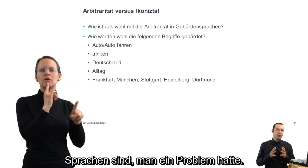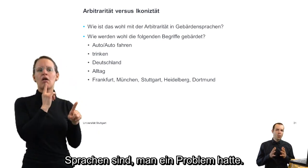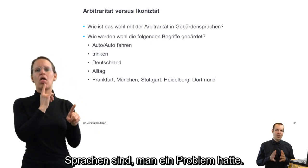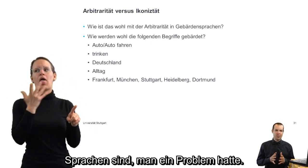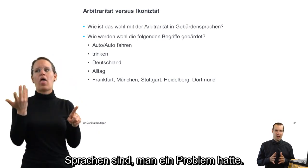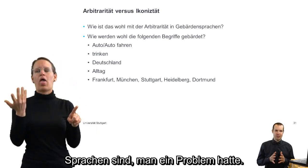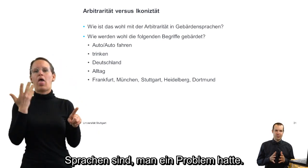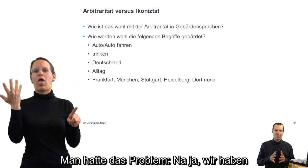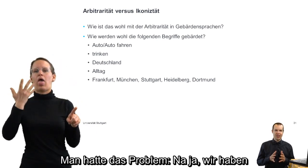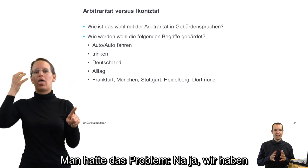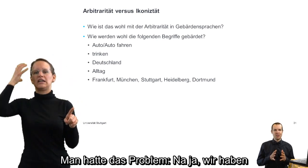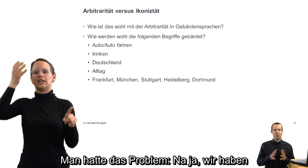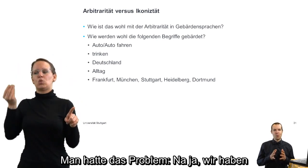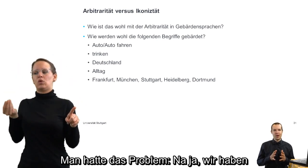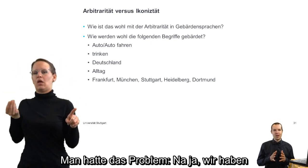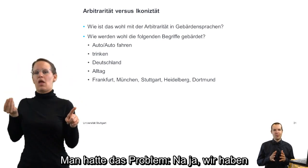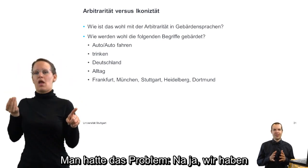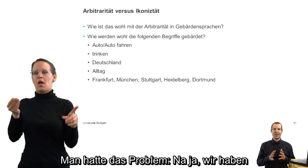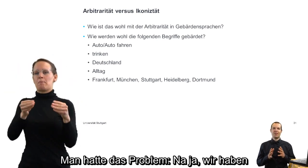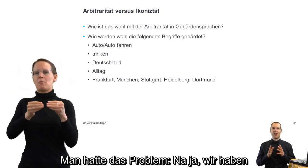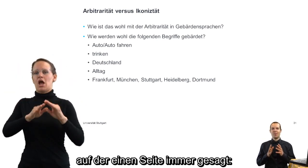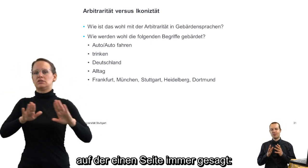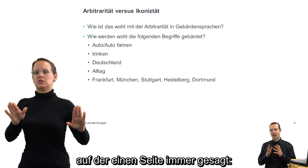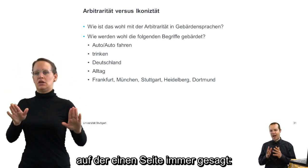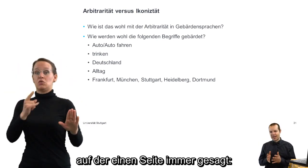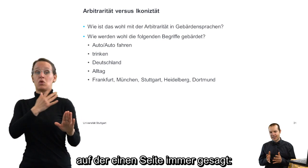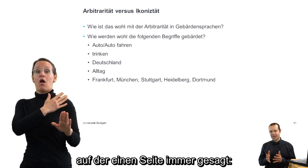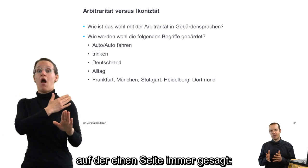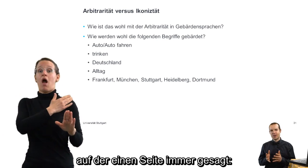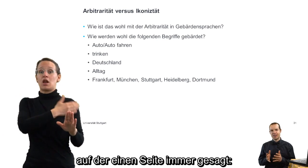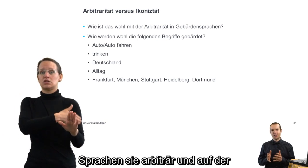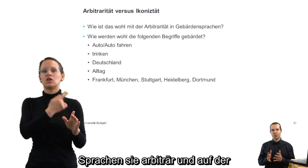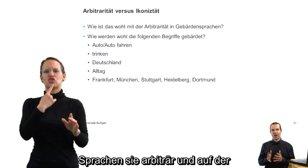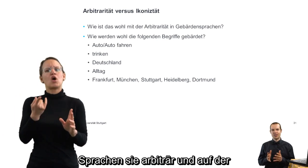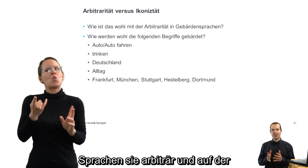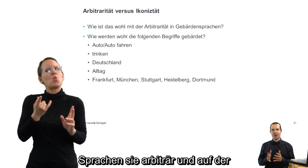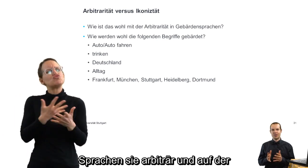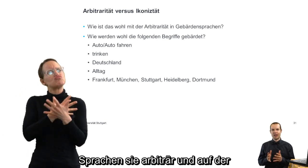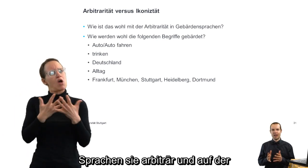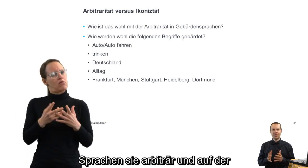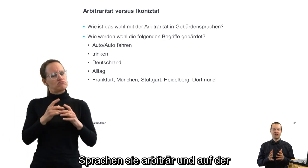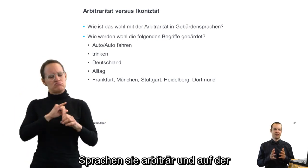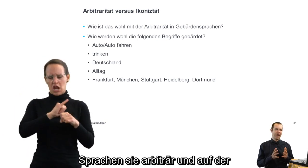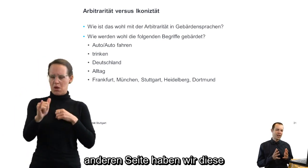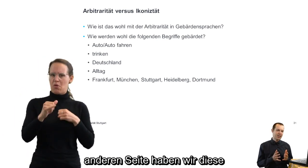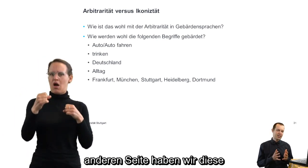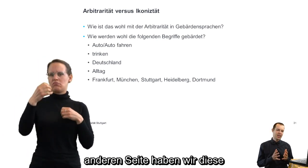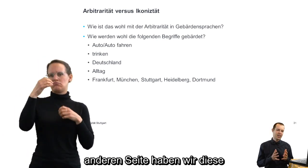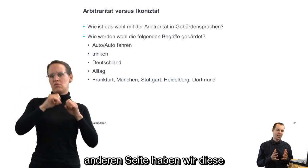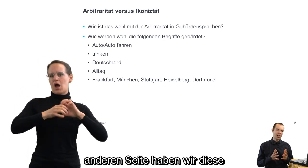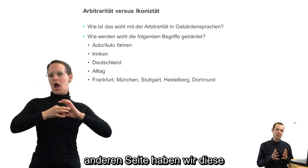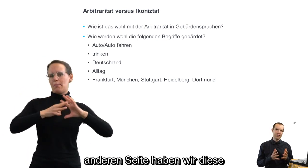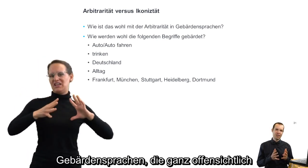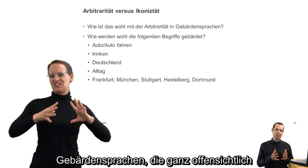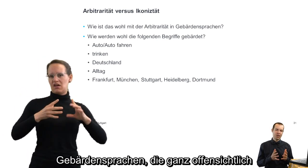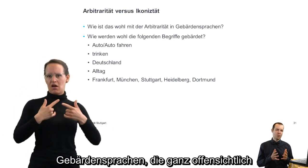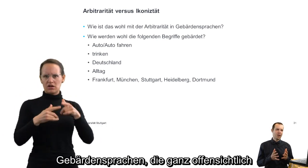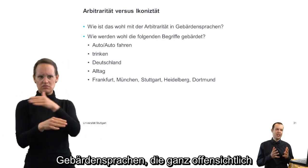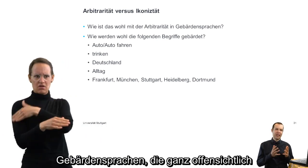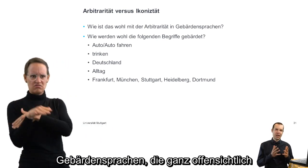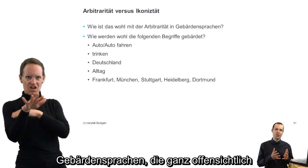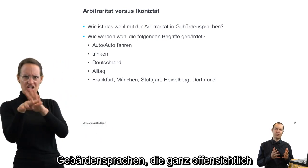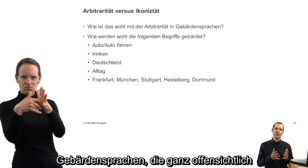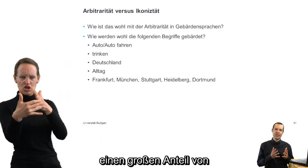man ein Problem hatte. Man hatte das Problem, naja, wir haben auf der einen Seite immer gesagt, Sprachen sind arbiträr. Und auf der anderen Seite haben wir diese